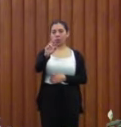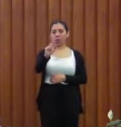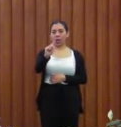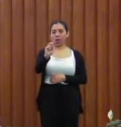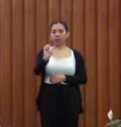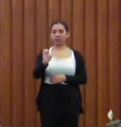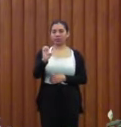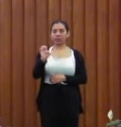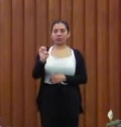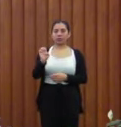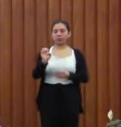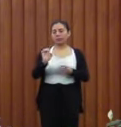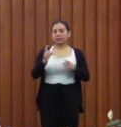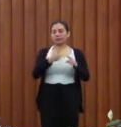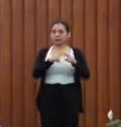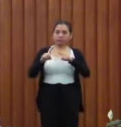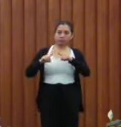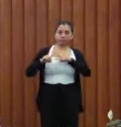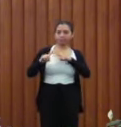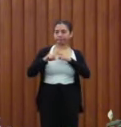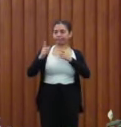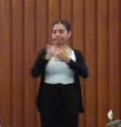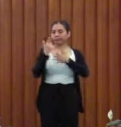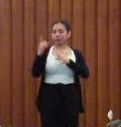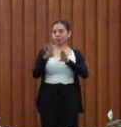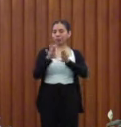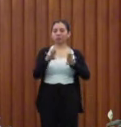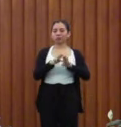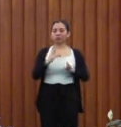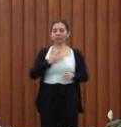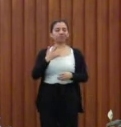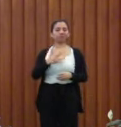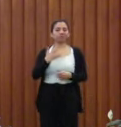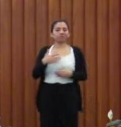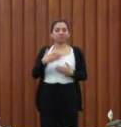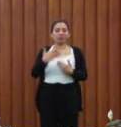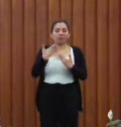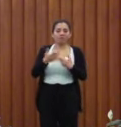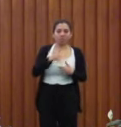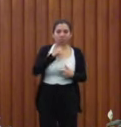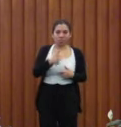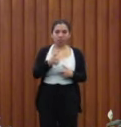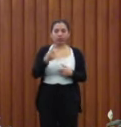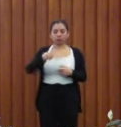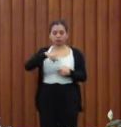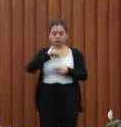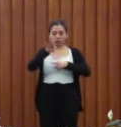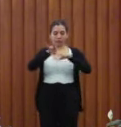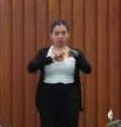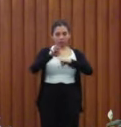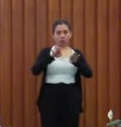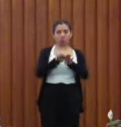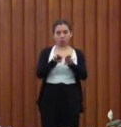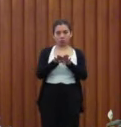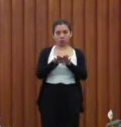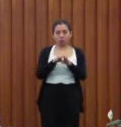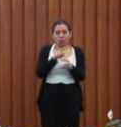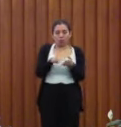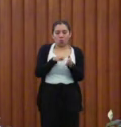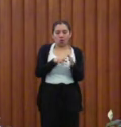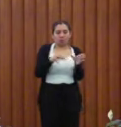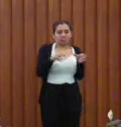Se rompieron muchos lazos, muchas cosas. Entonces, justo los que seguimos trabajando, pues lo estamos haciendo desde pequeños